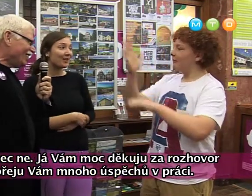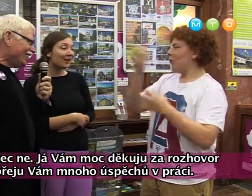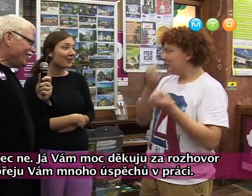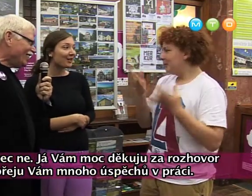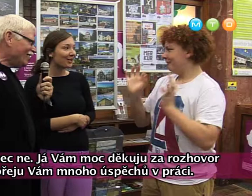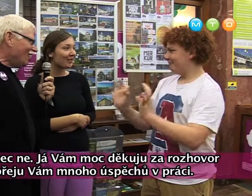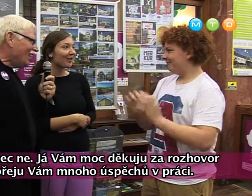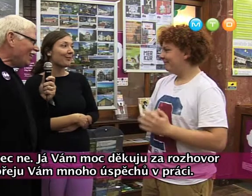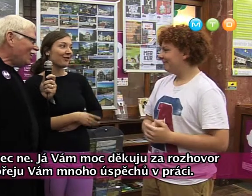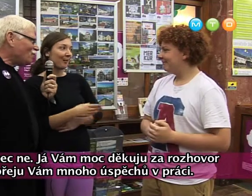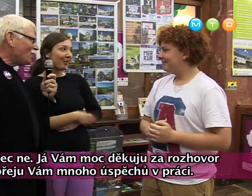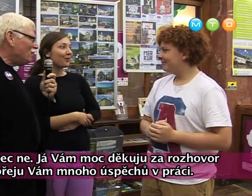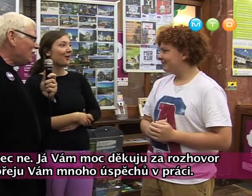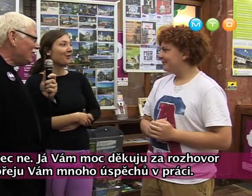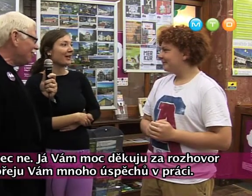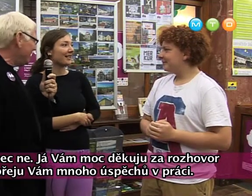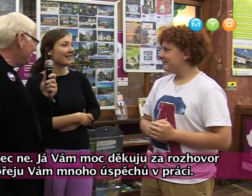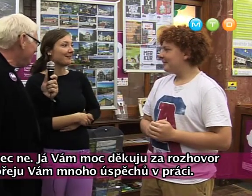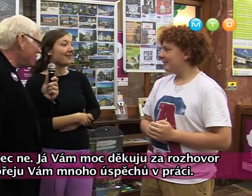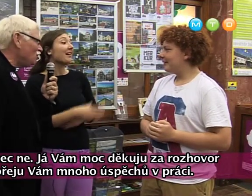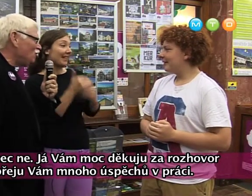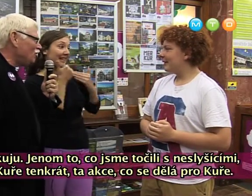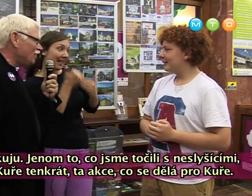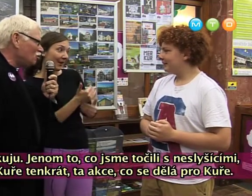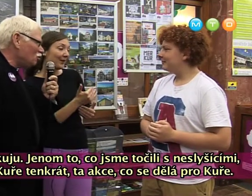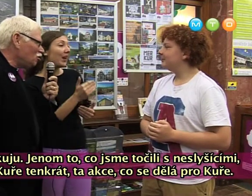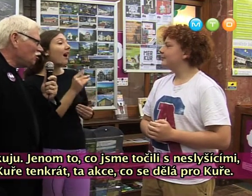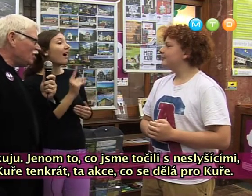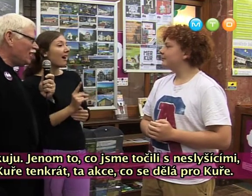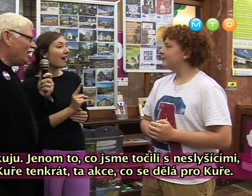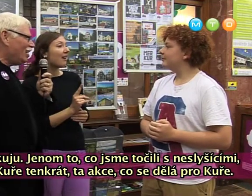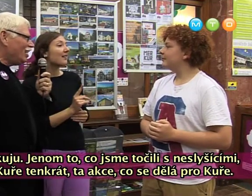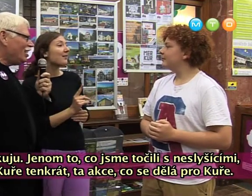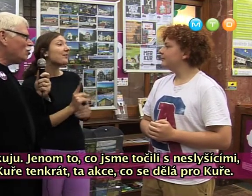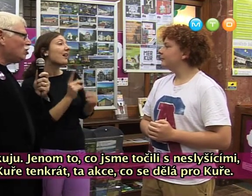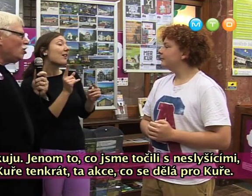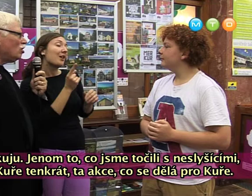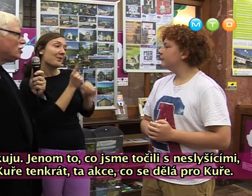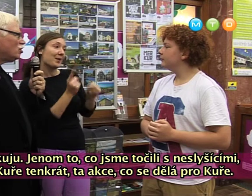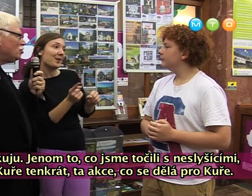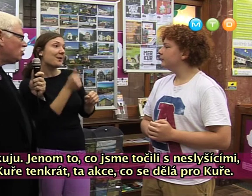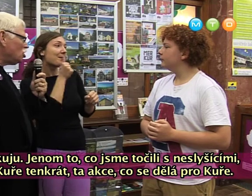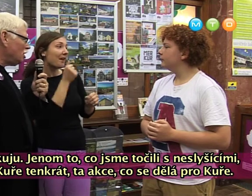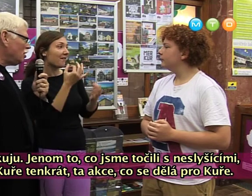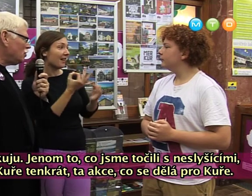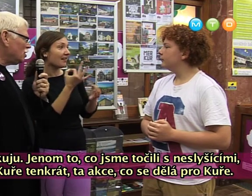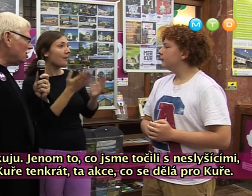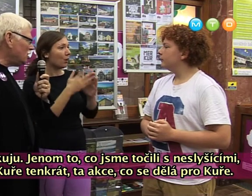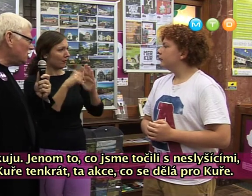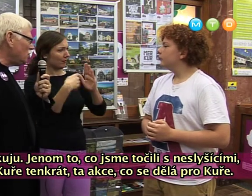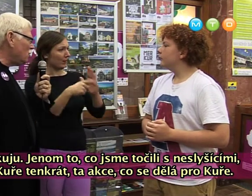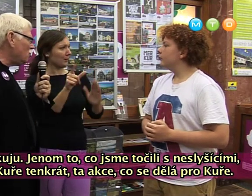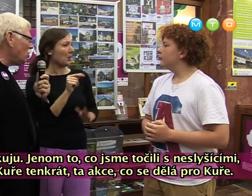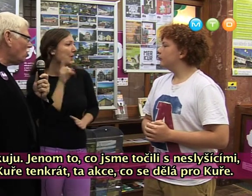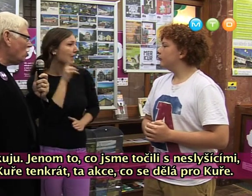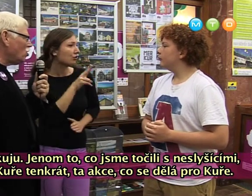Ne, vůbec ne, ale mám vůbec děkuju za rozhovor a potom na úspěchu práce. Děkuju a jenom to, co jsme točili s